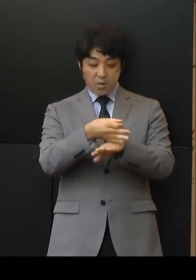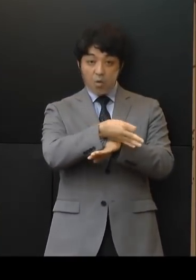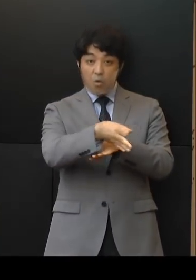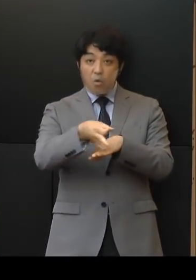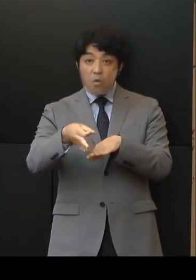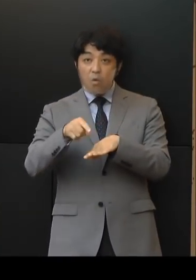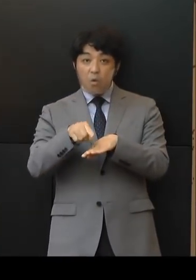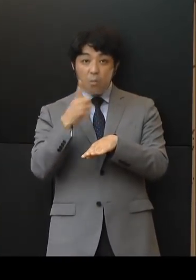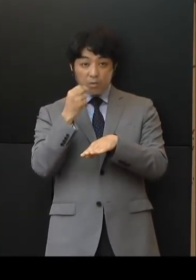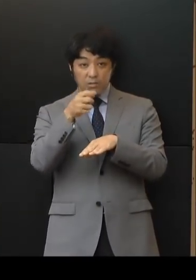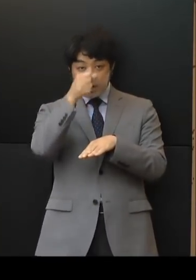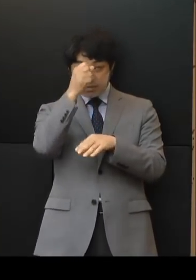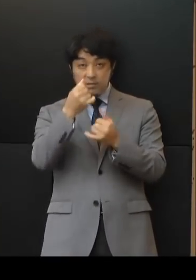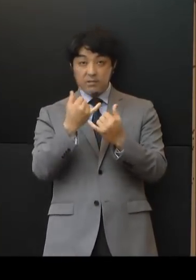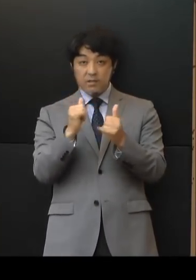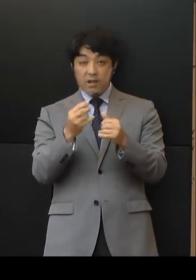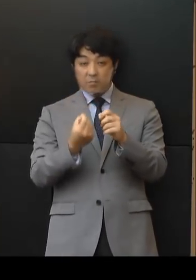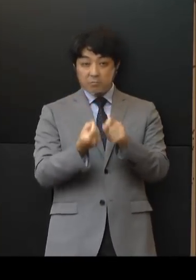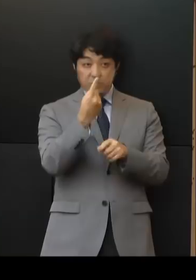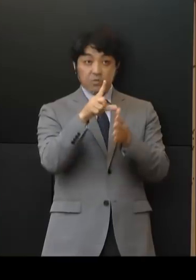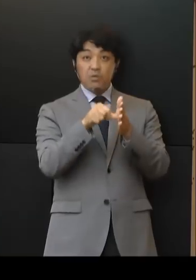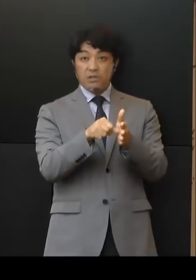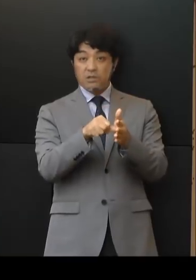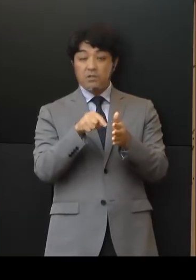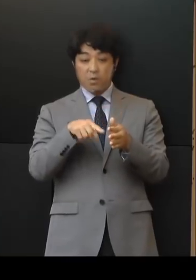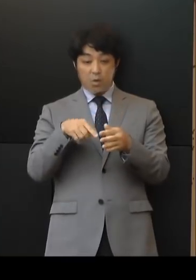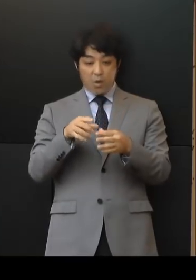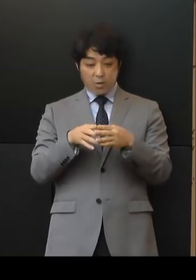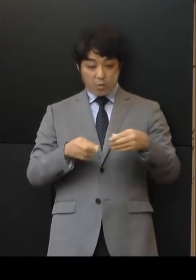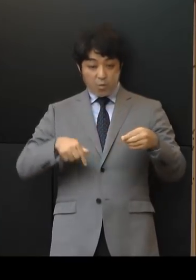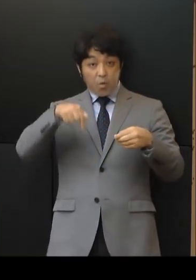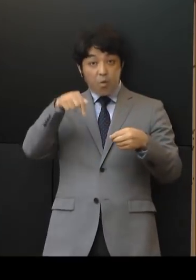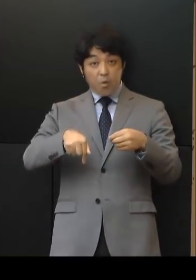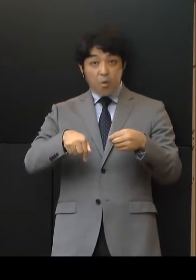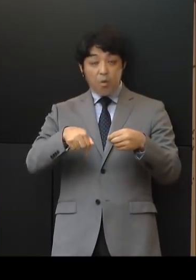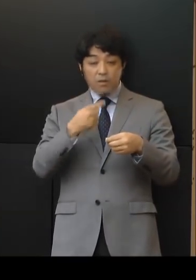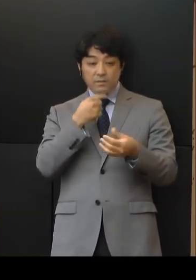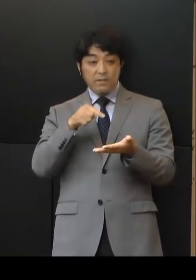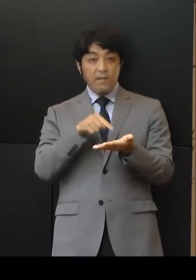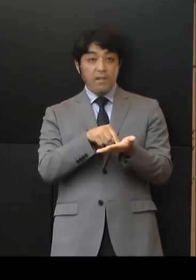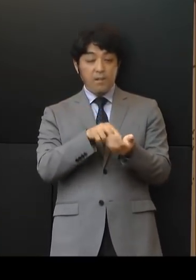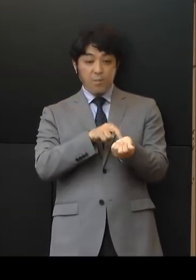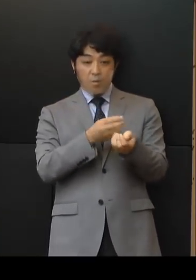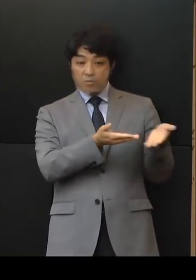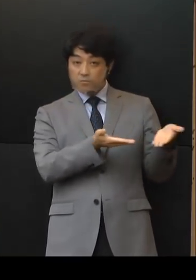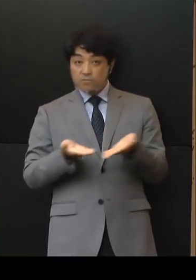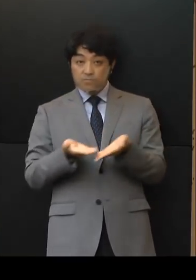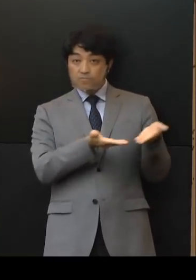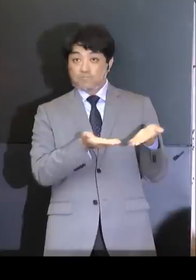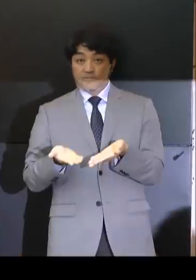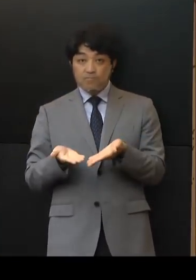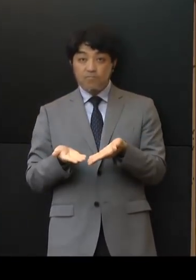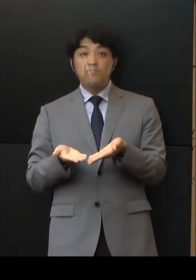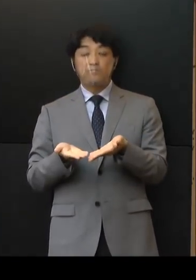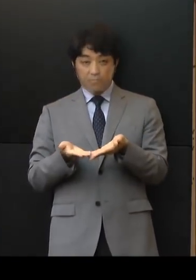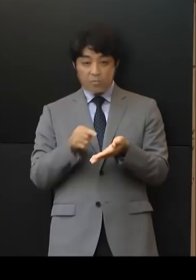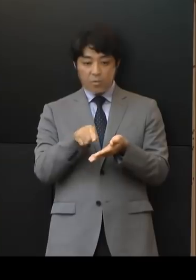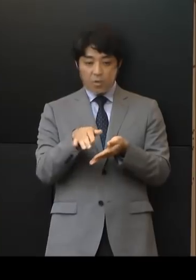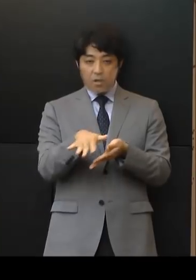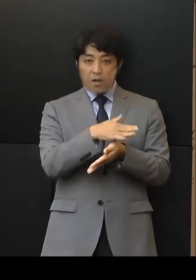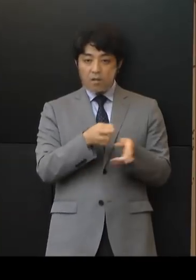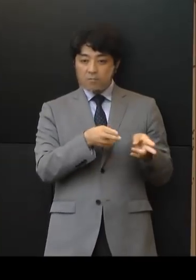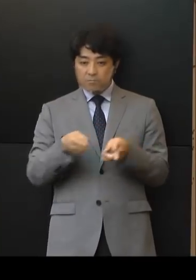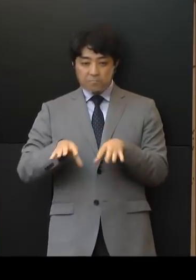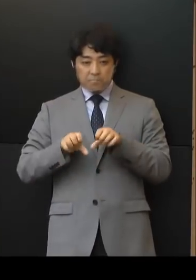患者が発生した場合は、本島の感染症指定医療機関等への迅速な搬送体制を